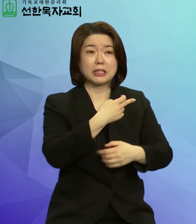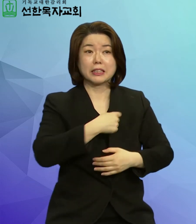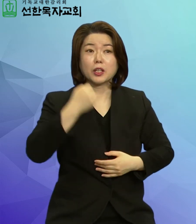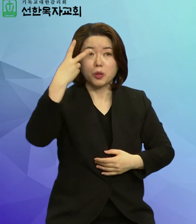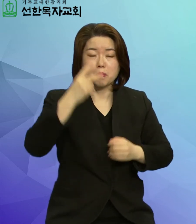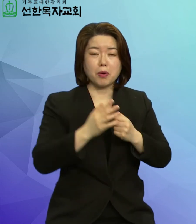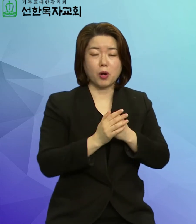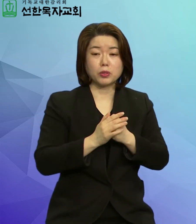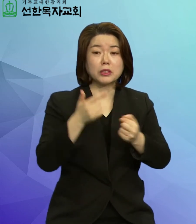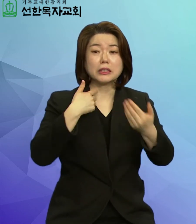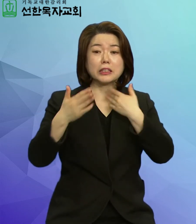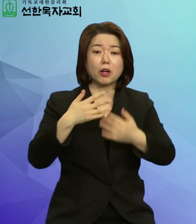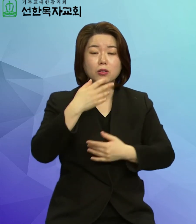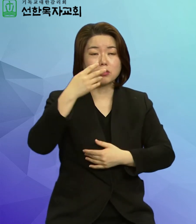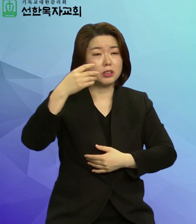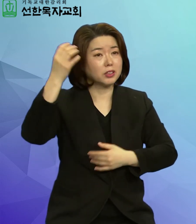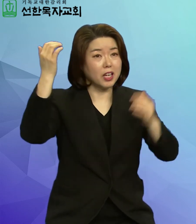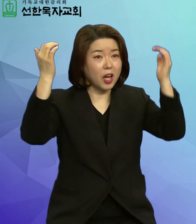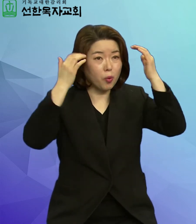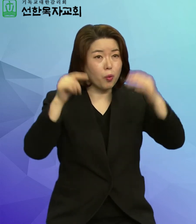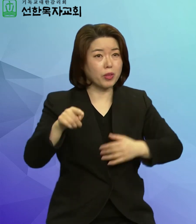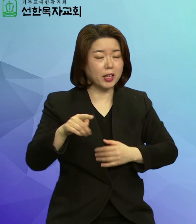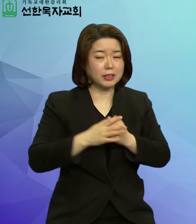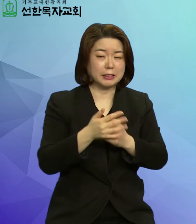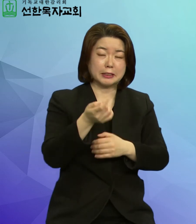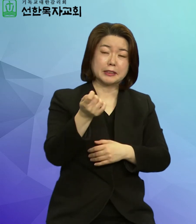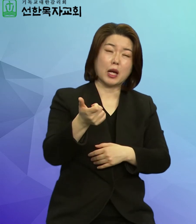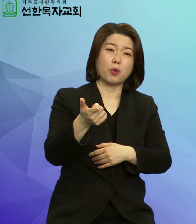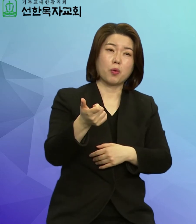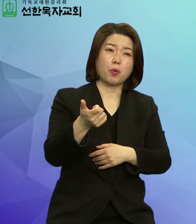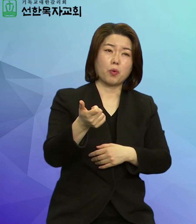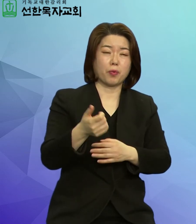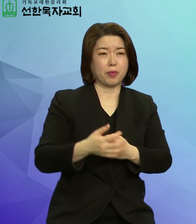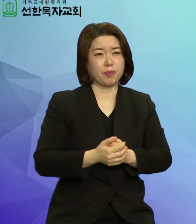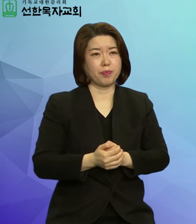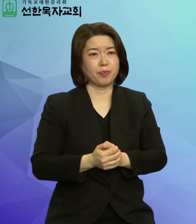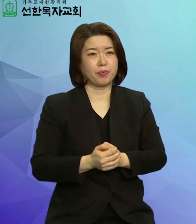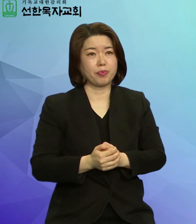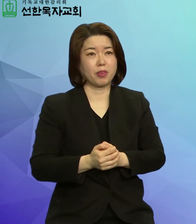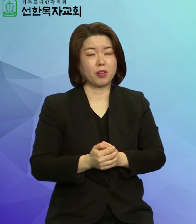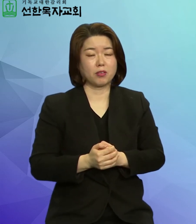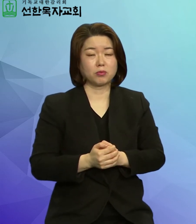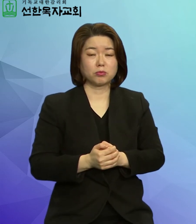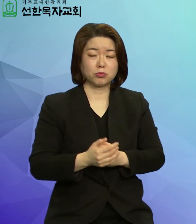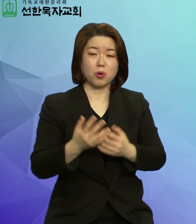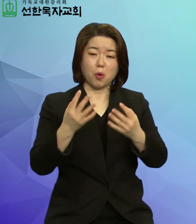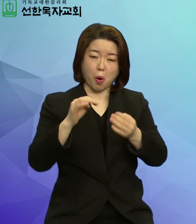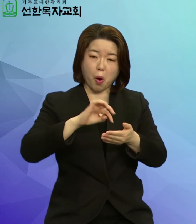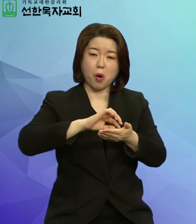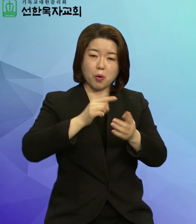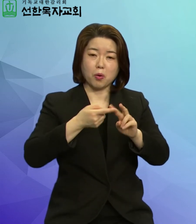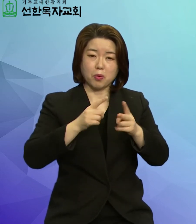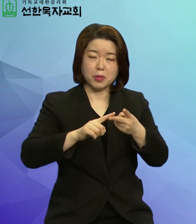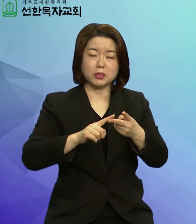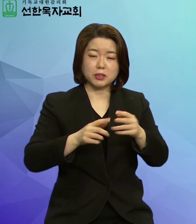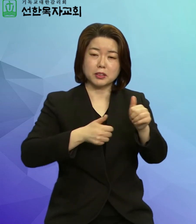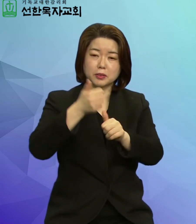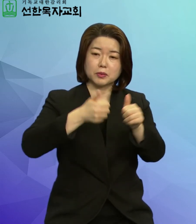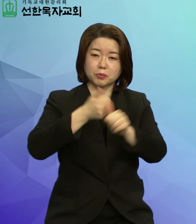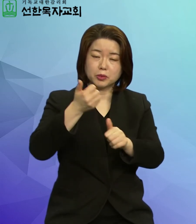보면 사도 바울이 겪은 고난은 아주 그냥 작고 그리고 얼마든지